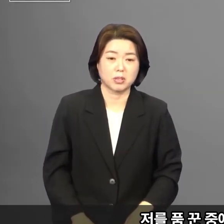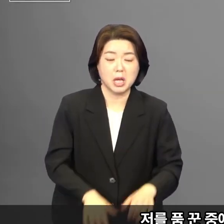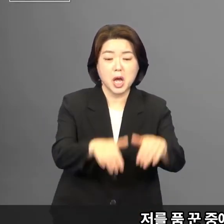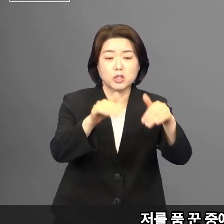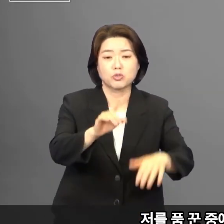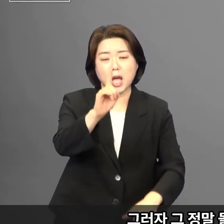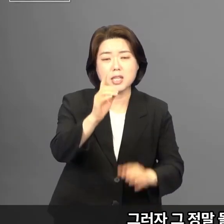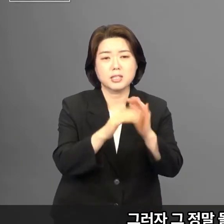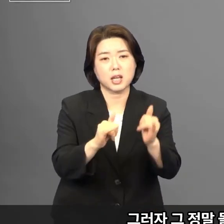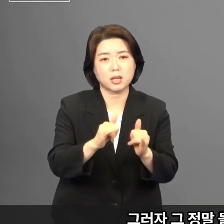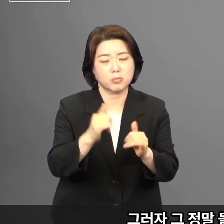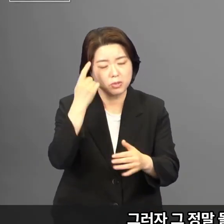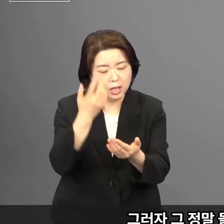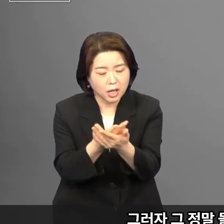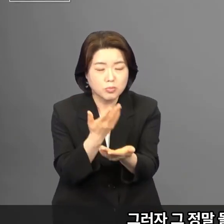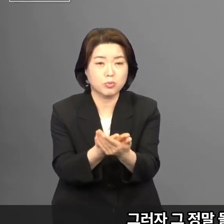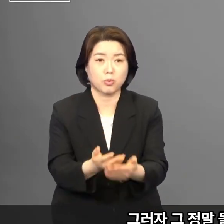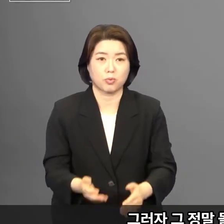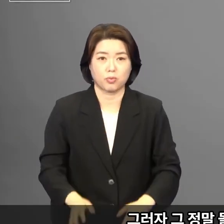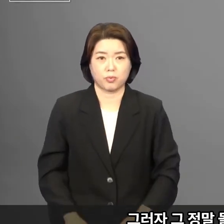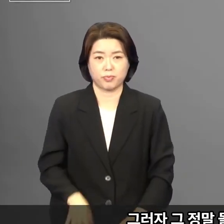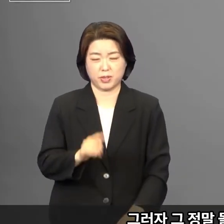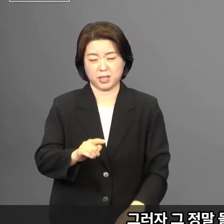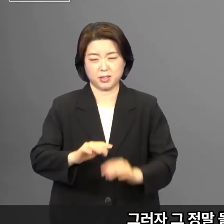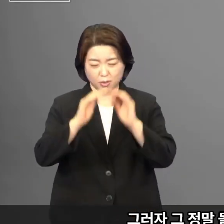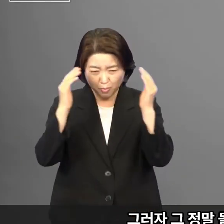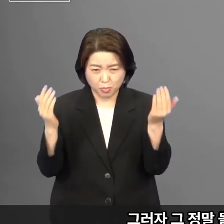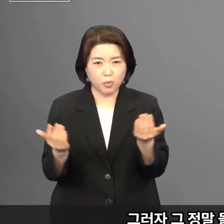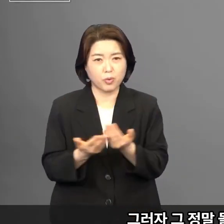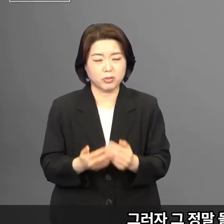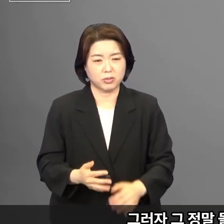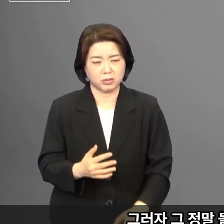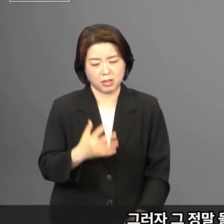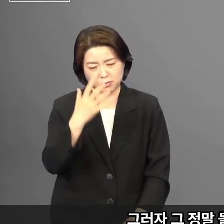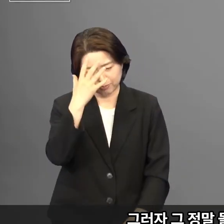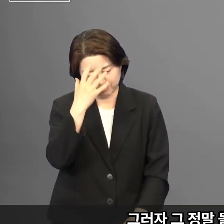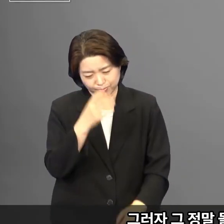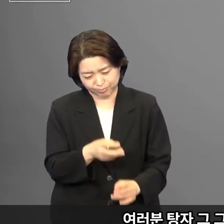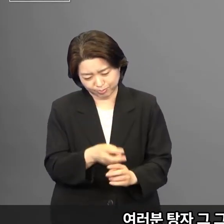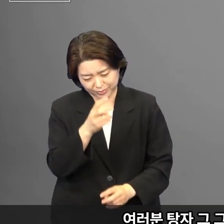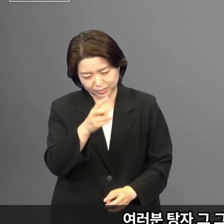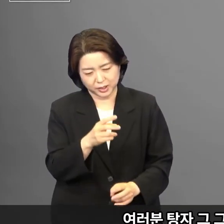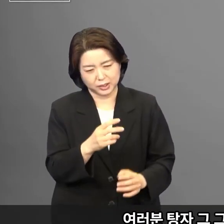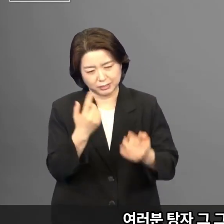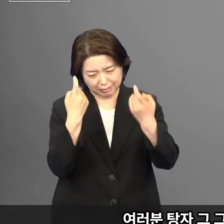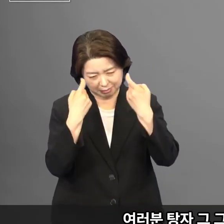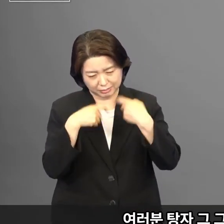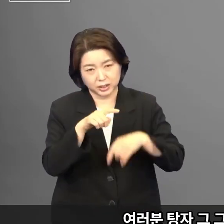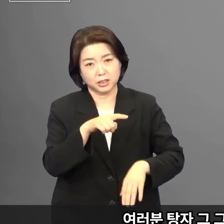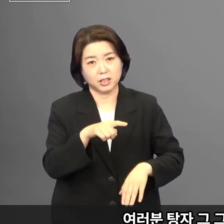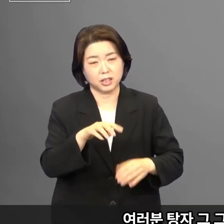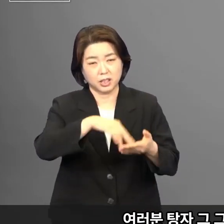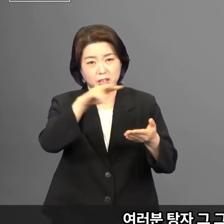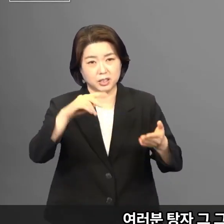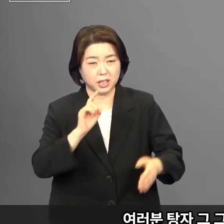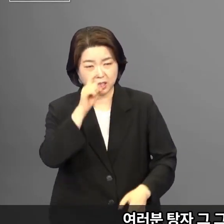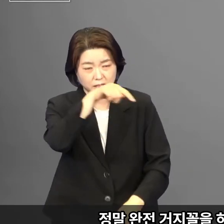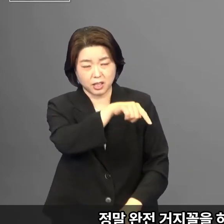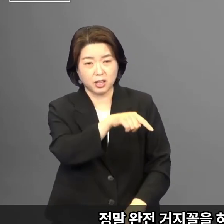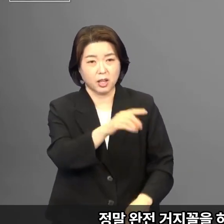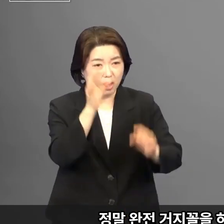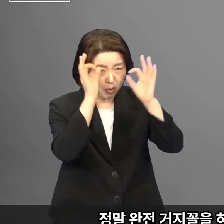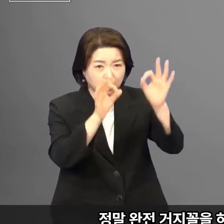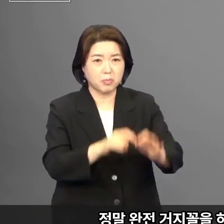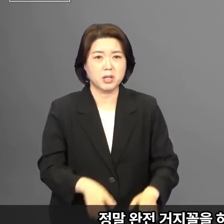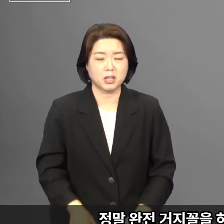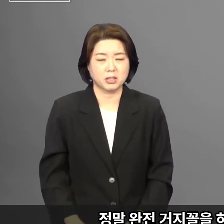봐주십시오. 그러자 그 정말 몰골이 앙상하고 비참한, 여러분 탕자의 그 그림 보셨죠? 렘브란트의.